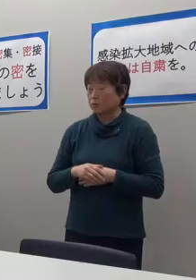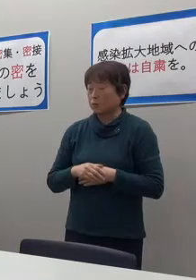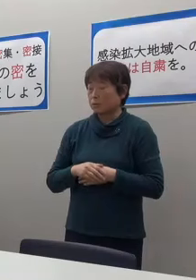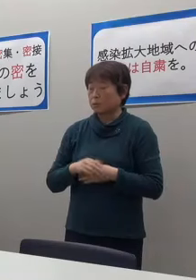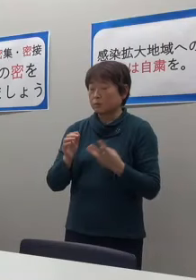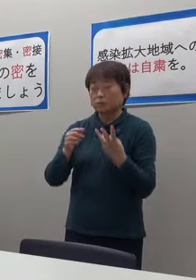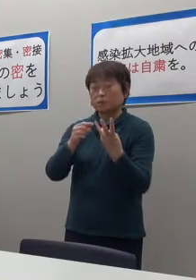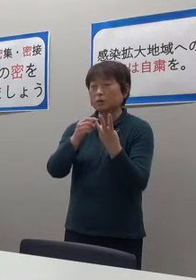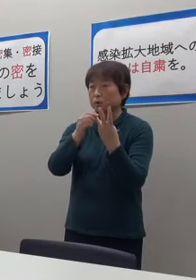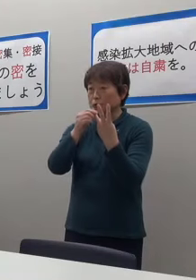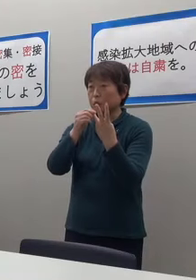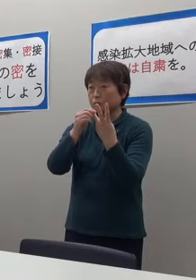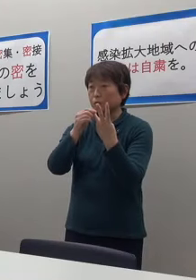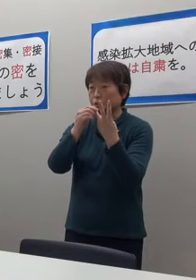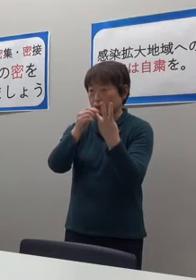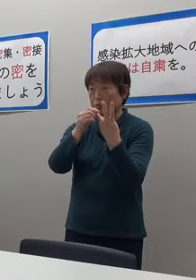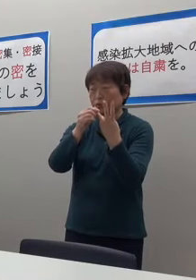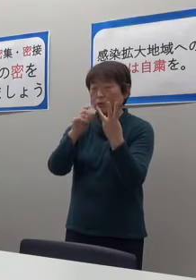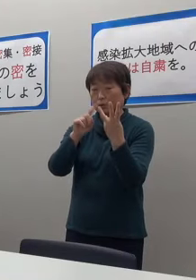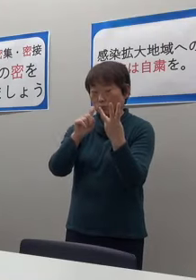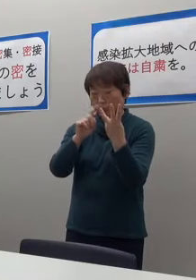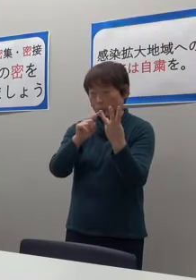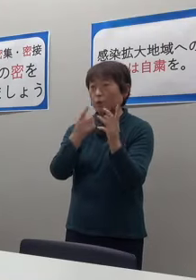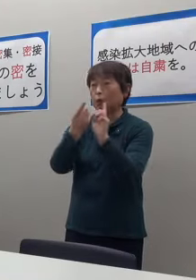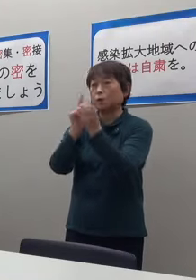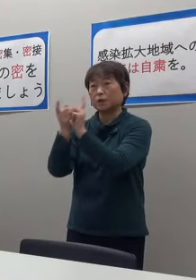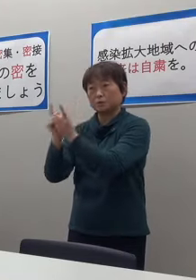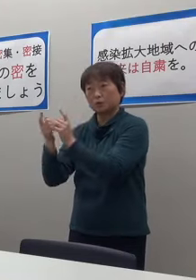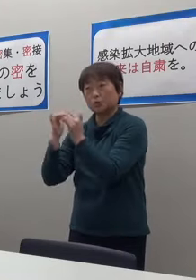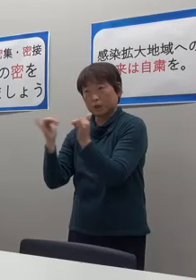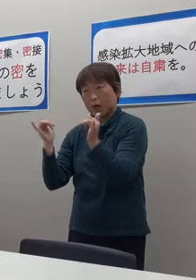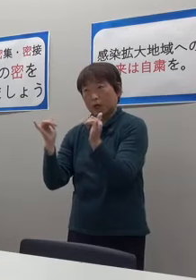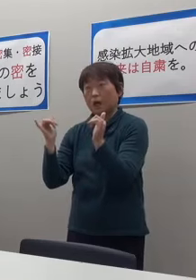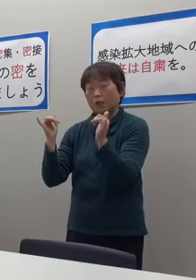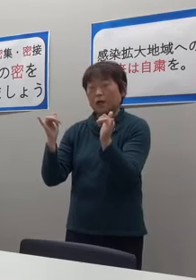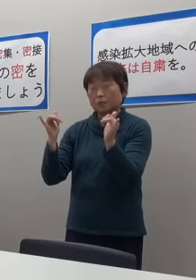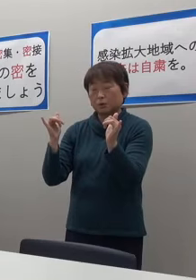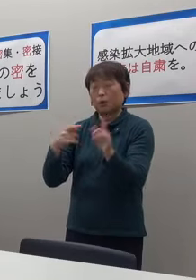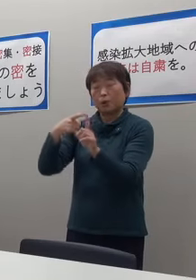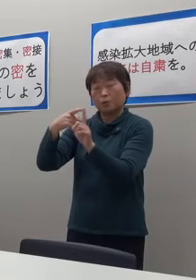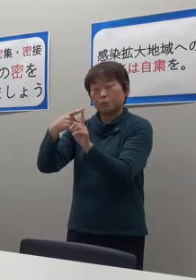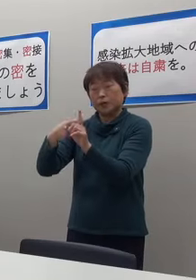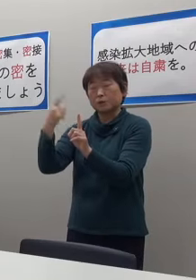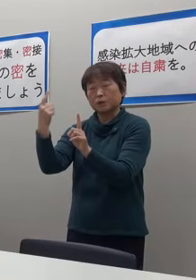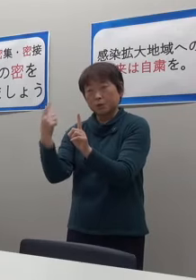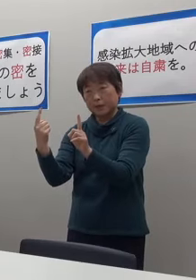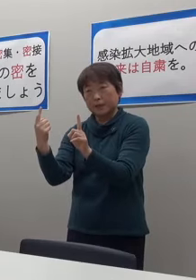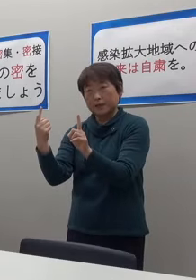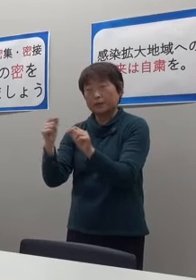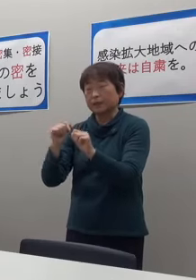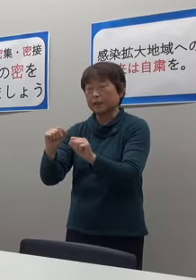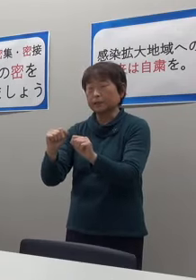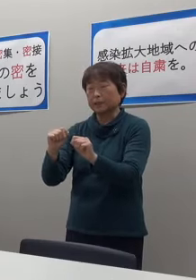触患者さんから見てですね、濃厚接触者と、あと今回、まあ、プラス1やってますけど、それが、ま